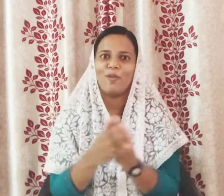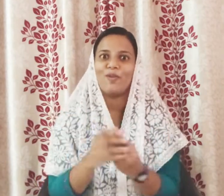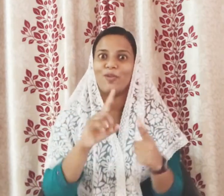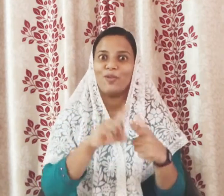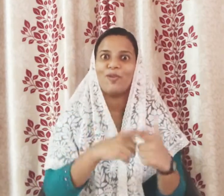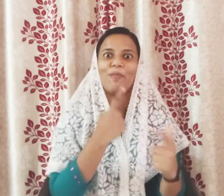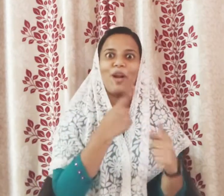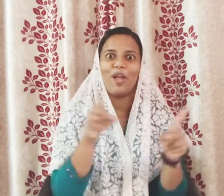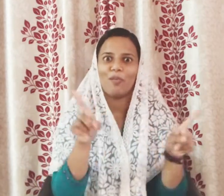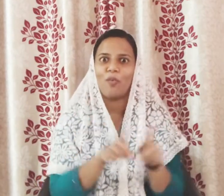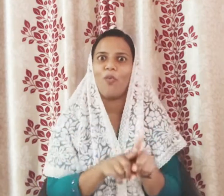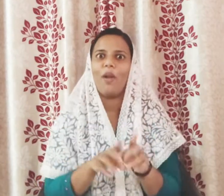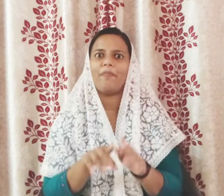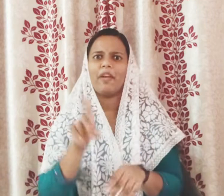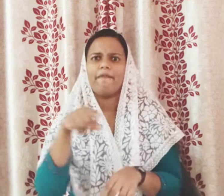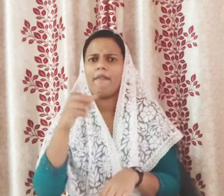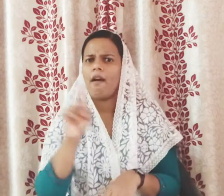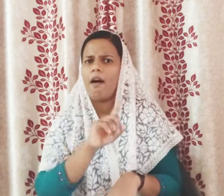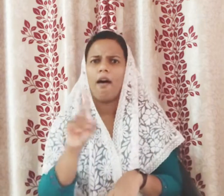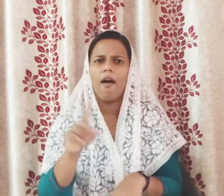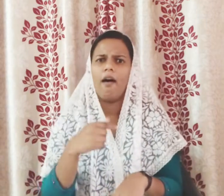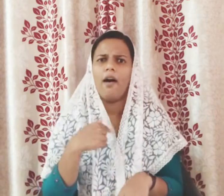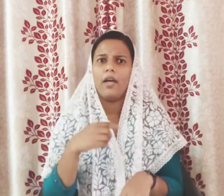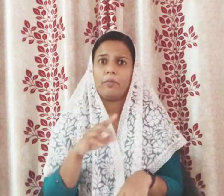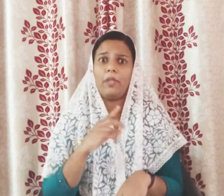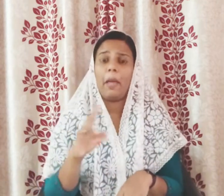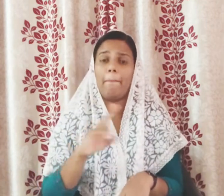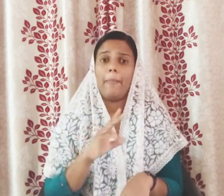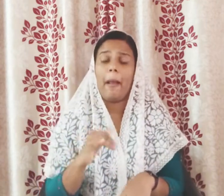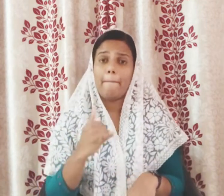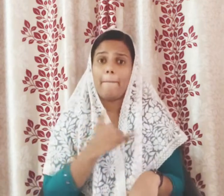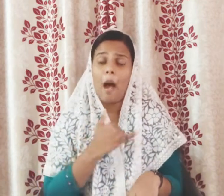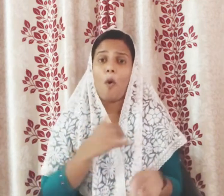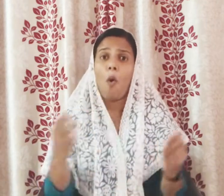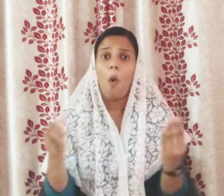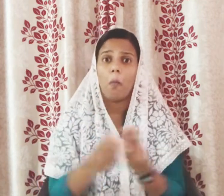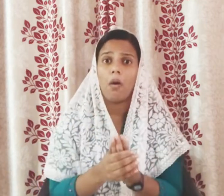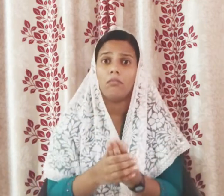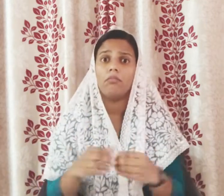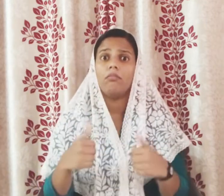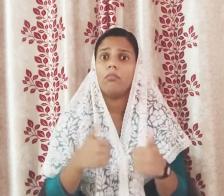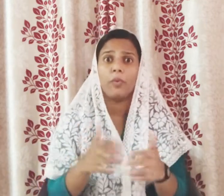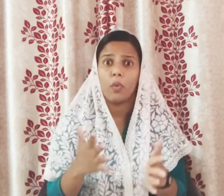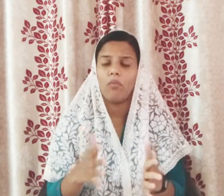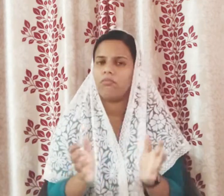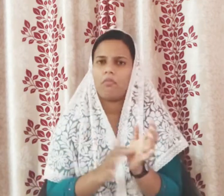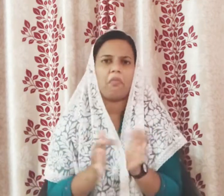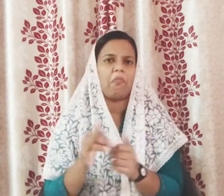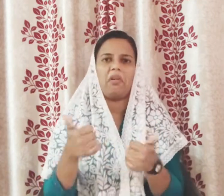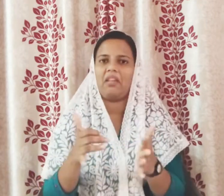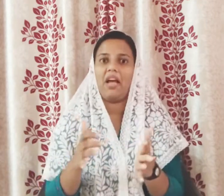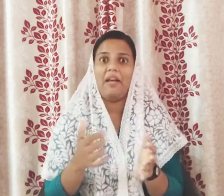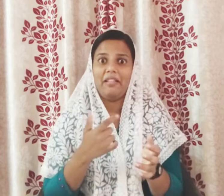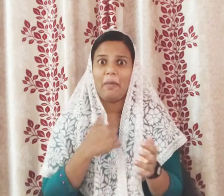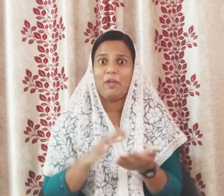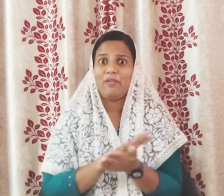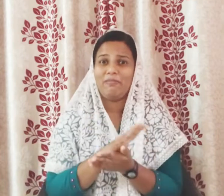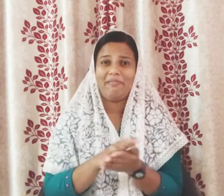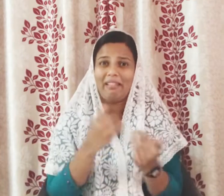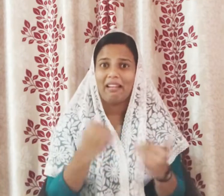ഞാൻ നിൻ്റെ കൂടെയുണ്ട്. രണ്ടുപേർ ഒത്തിട്ടല്ലാതെ ഒന്നിച്ചു പോകാൻ കഴിയത്തില്ല. പാപത്തോടുകൂടെ ദൈവത്തിന് നടക്കാൻ പറ്റത്തില്ല, അശുദ്ധിയോടുകൂടെ ദൈവത്തിന്